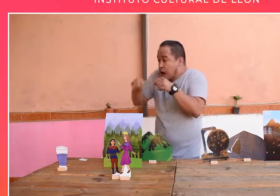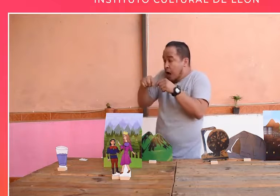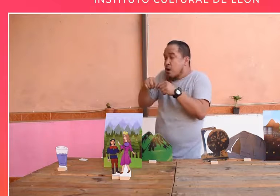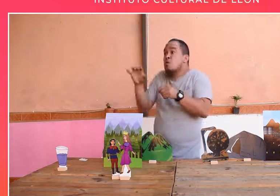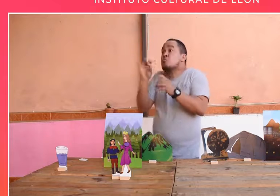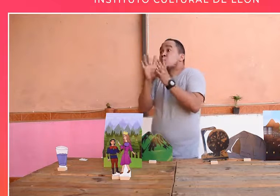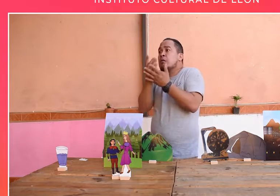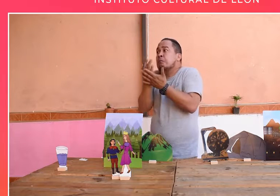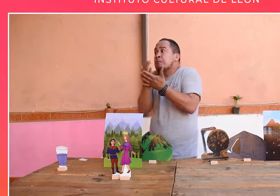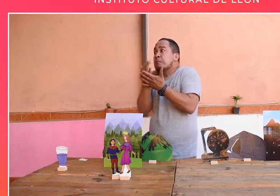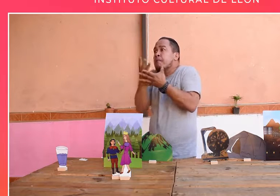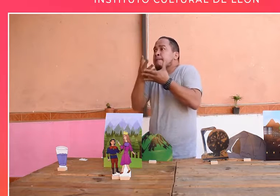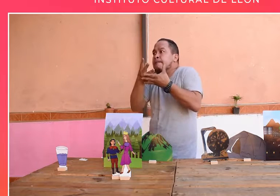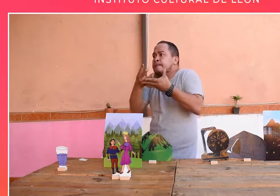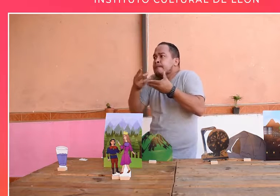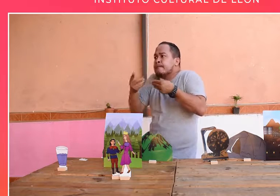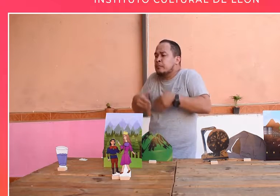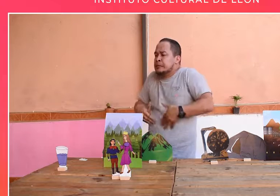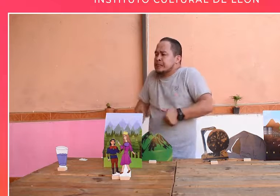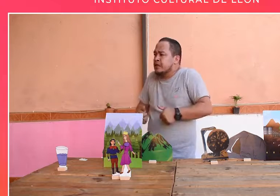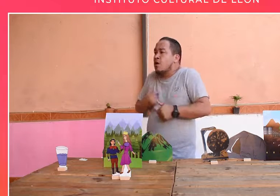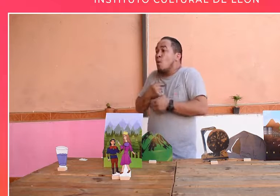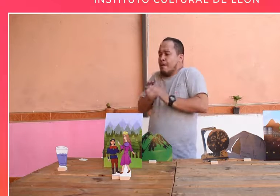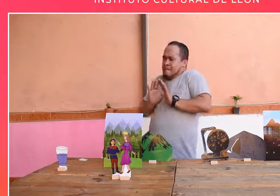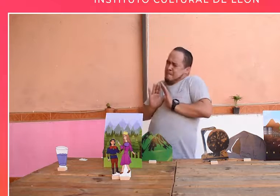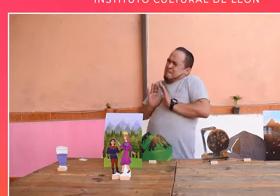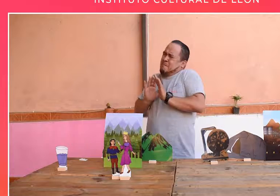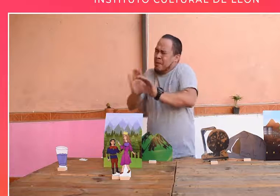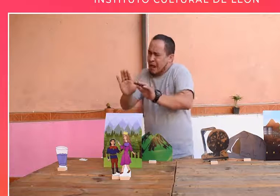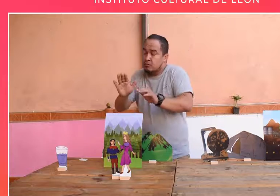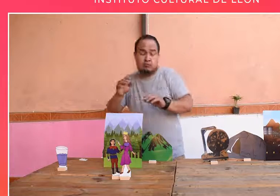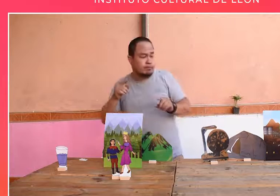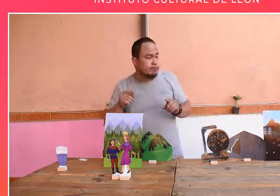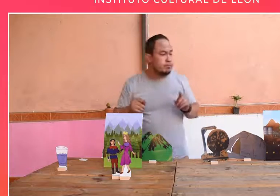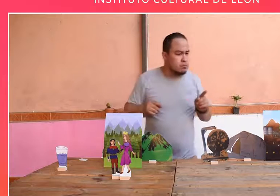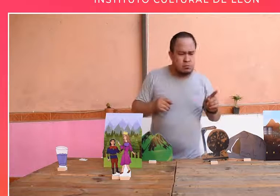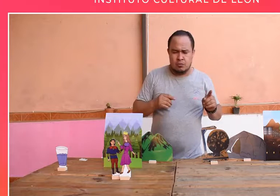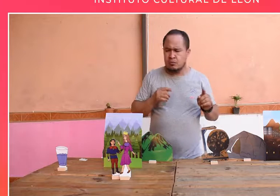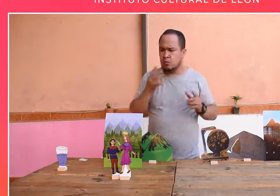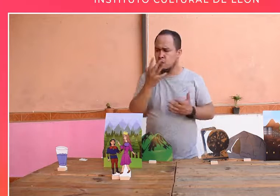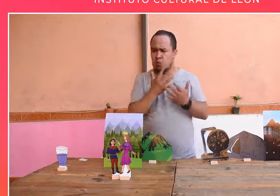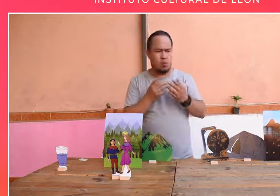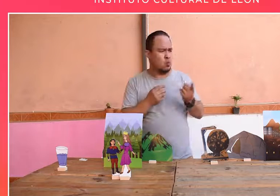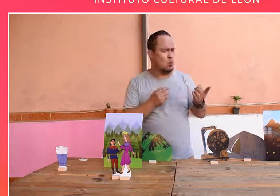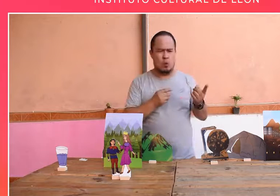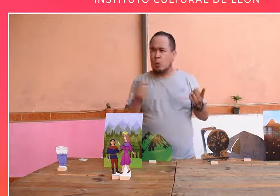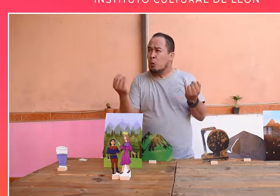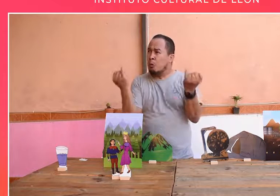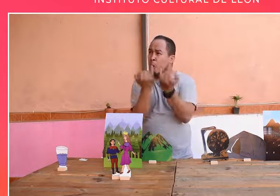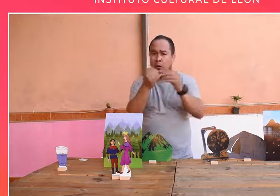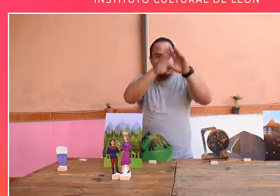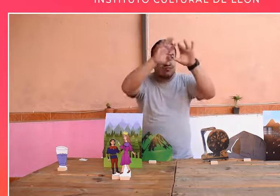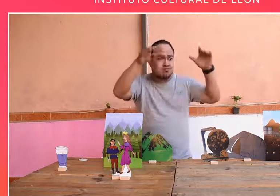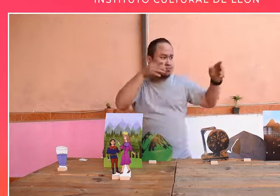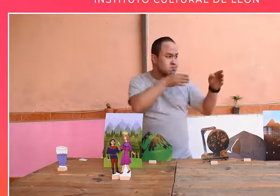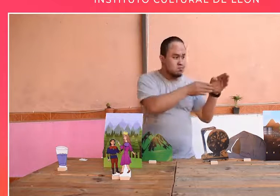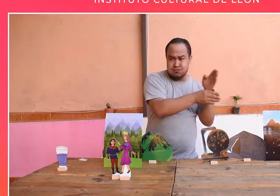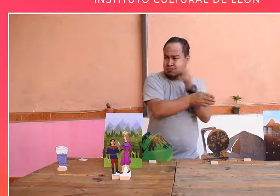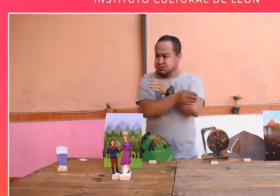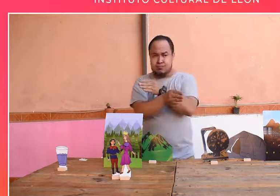Le había contado que ella había pasado mucho tiempo escondida, su alimento se había terminado y decidió salir.